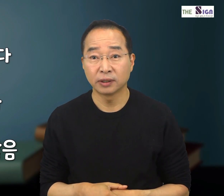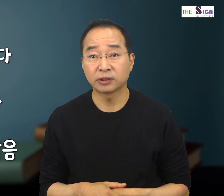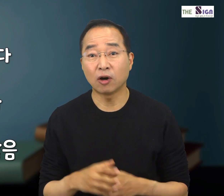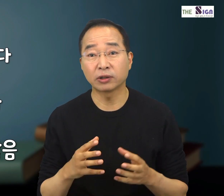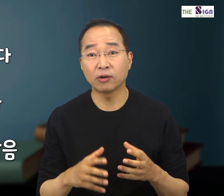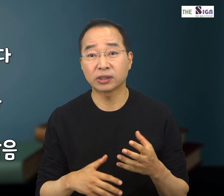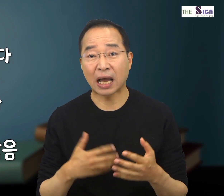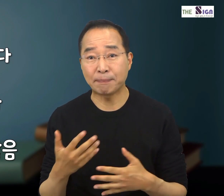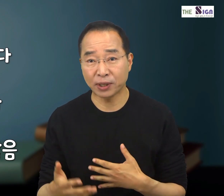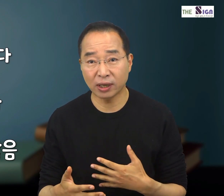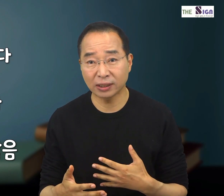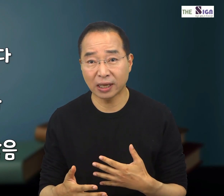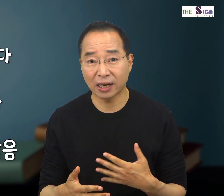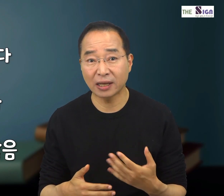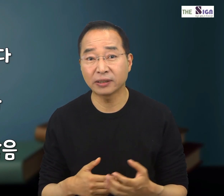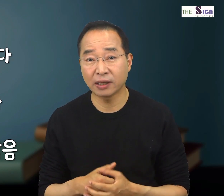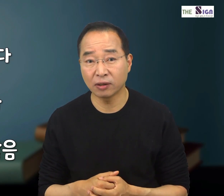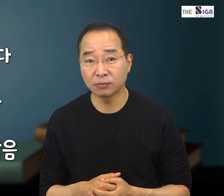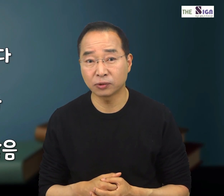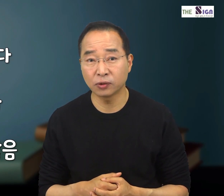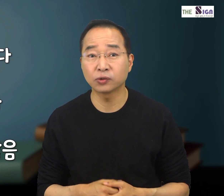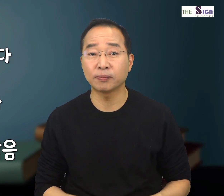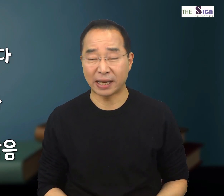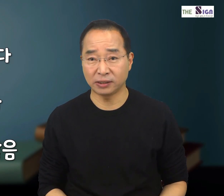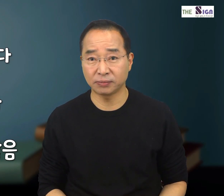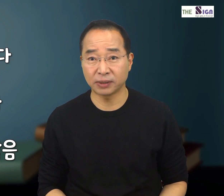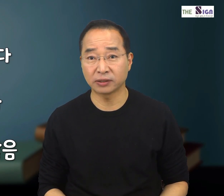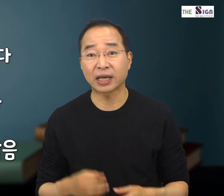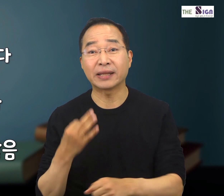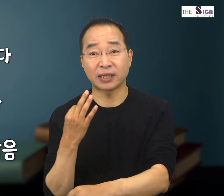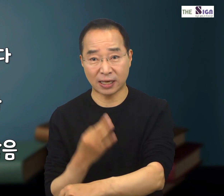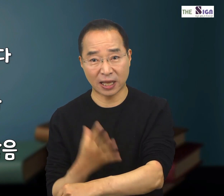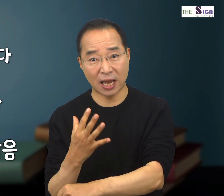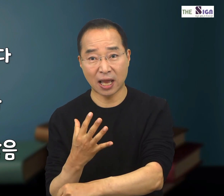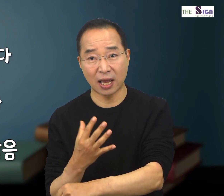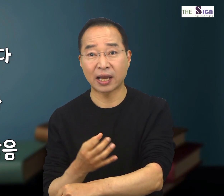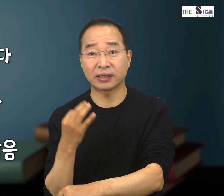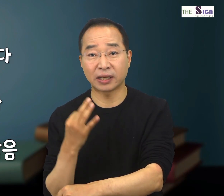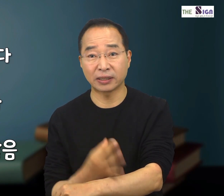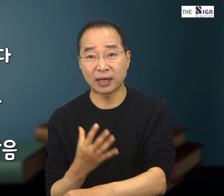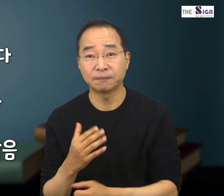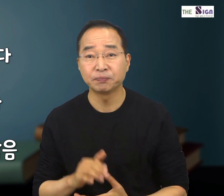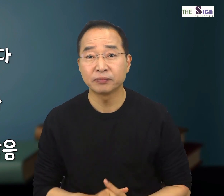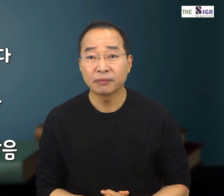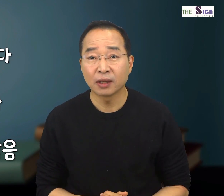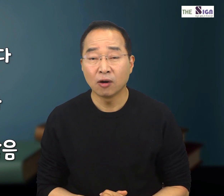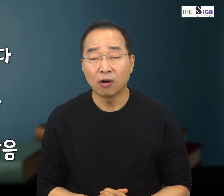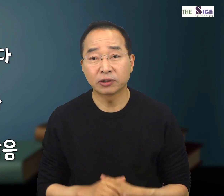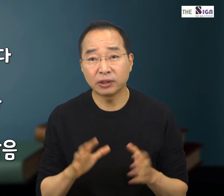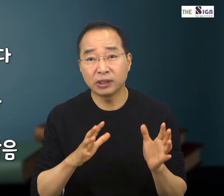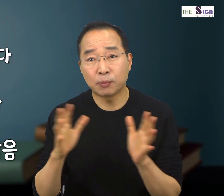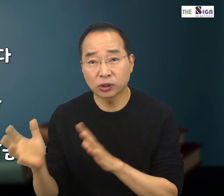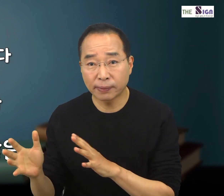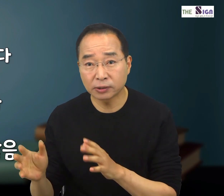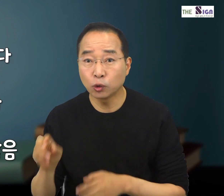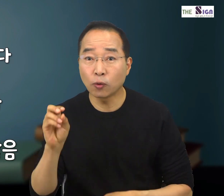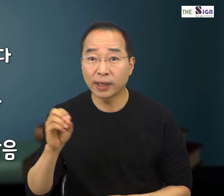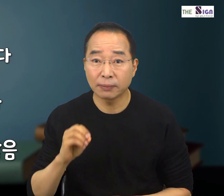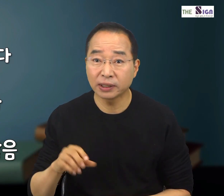그래서 어떤 것이 간편하다라는 개념으로 좀 많이 씁니다. 그래서 간단하다. 간단하다. 어떤 일이 복잡하지만 이것만 하면 다